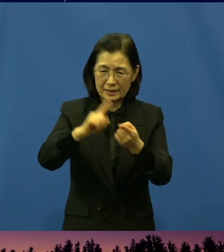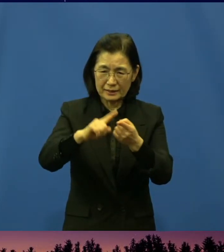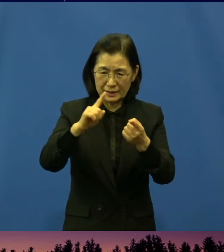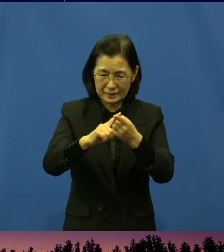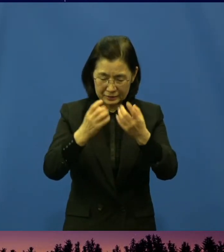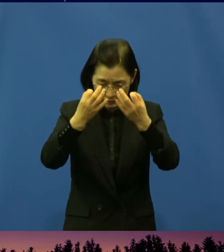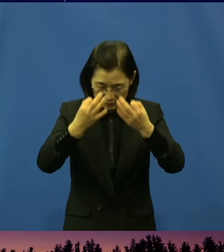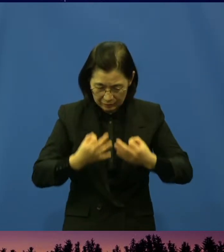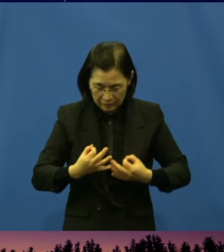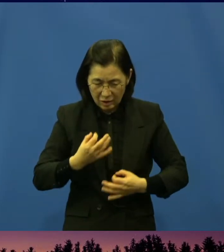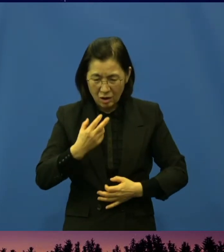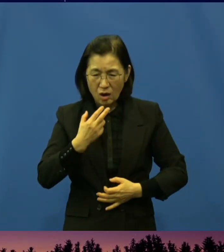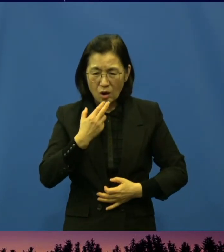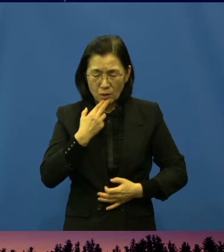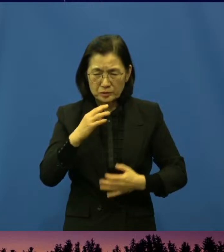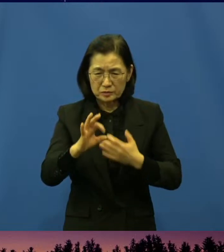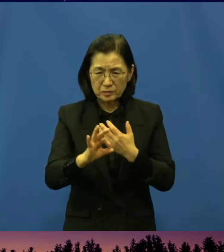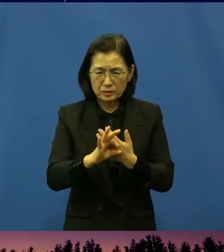무한 리피트.